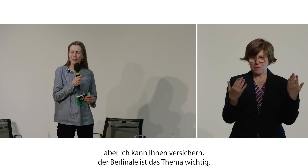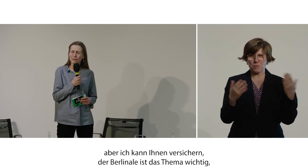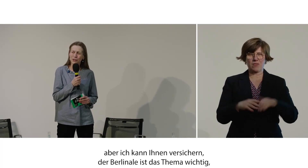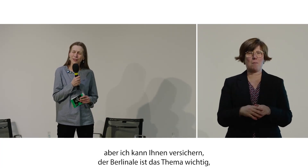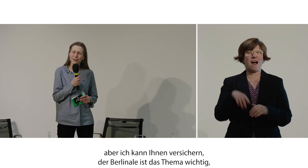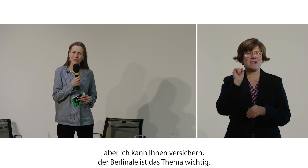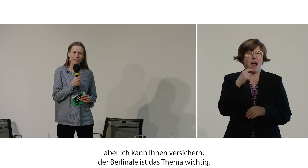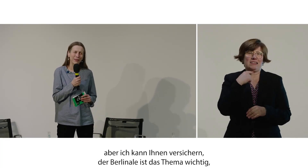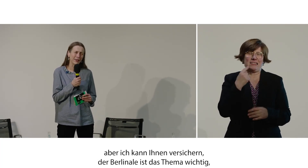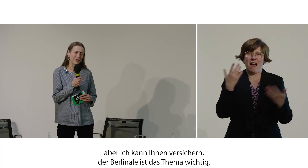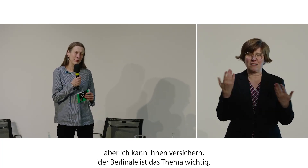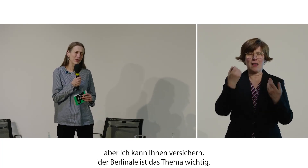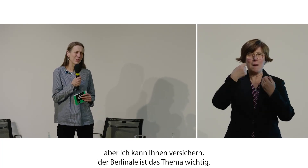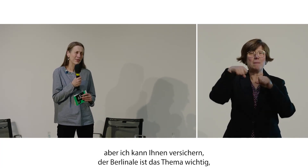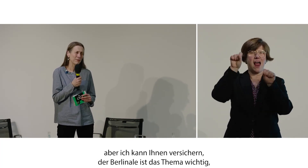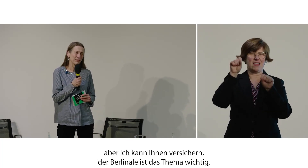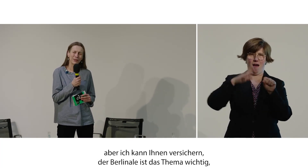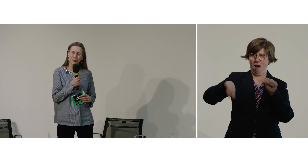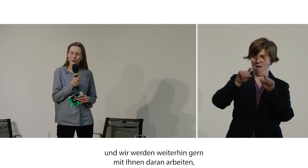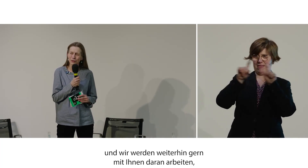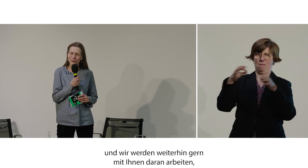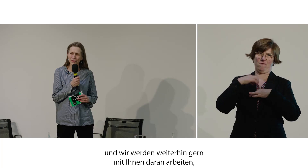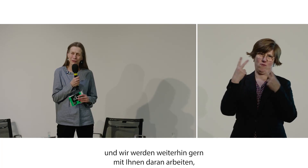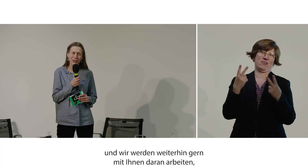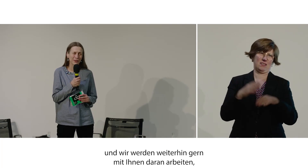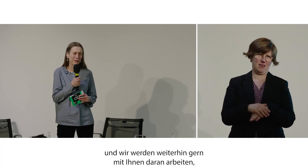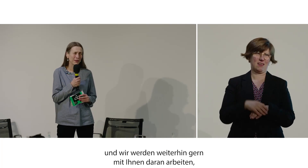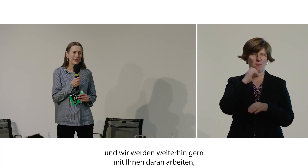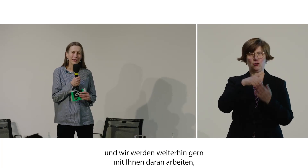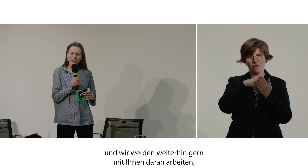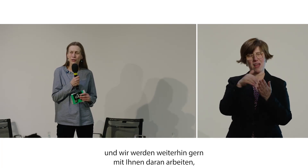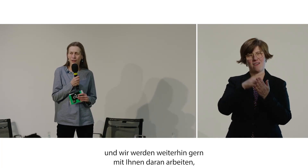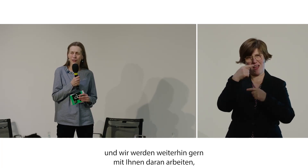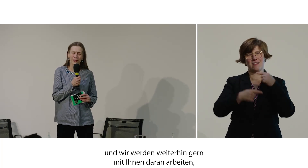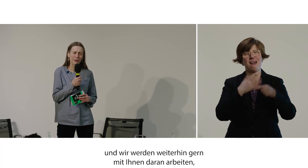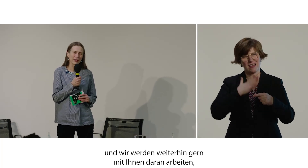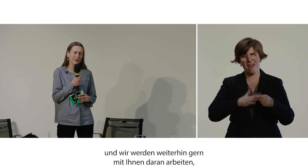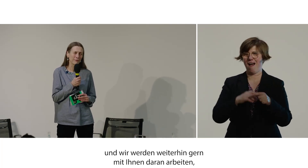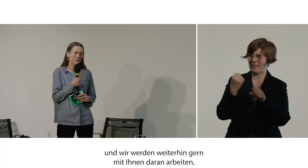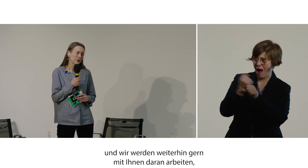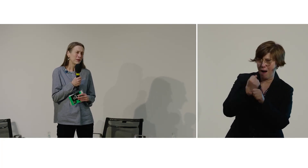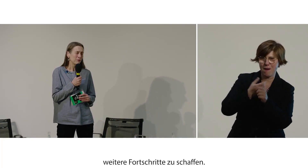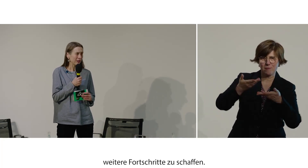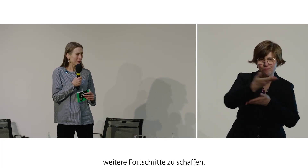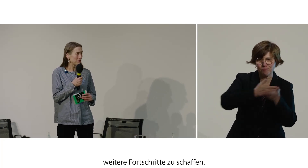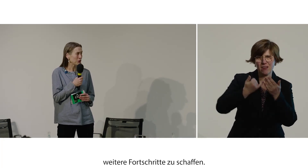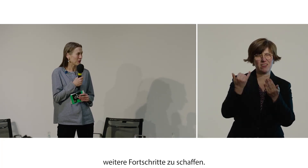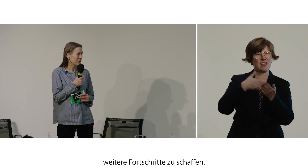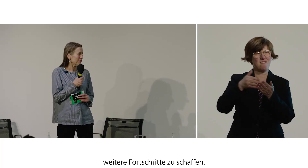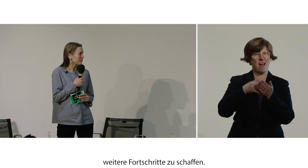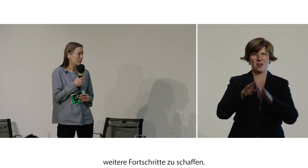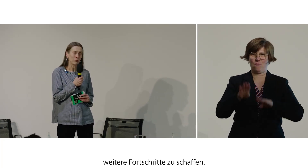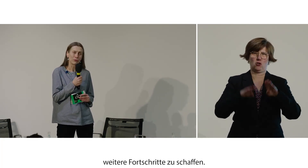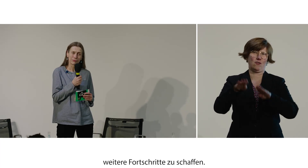kann Ihnen versichern, der Berlinale, uns ist das Thema wichtig und wir werden weiterhin gern mit Ihnen daran arbeiten, weitere